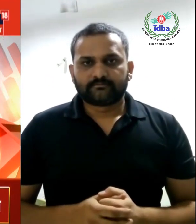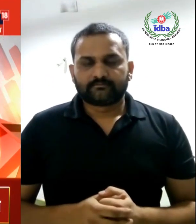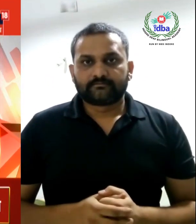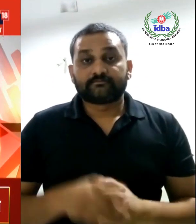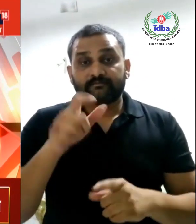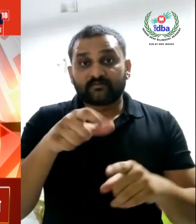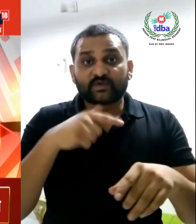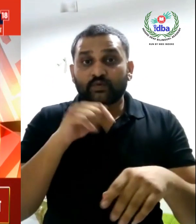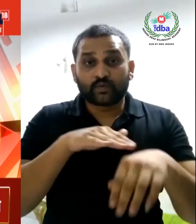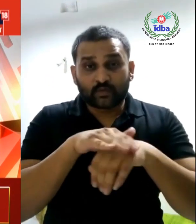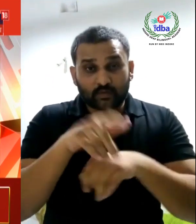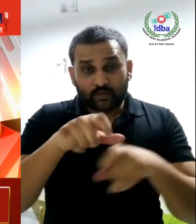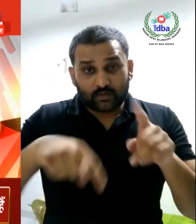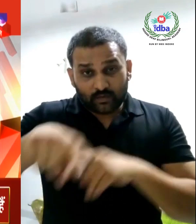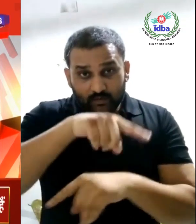वे श्रम सुधार